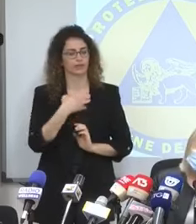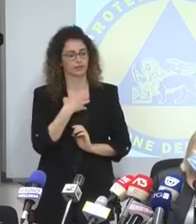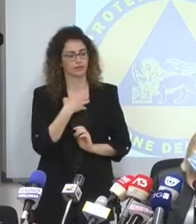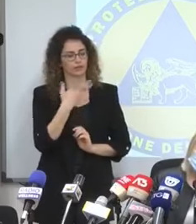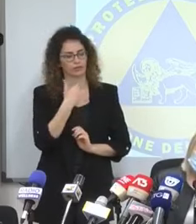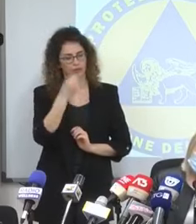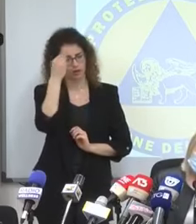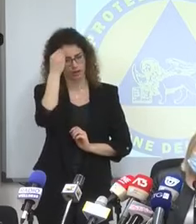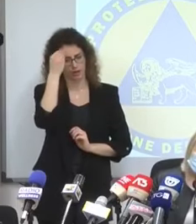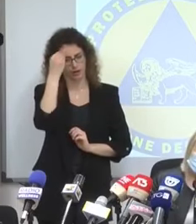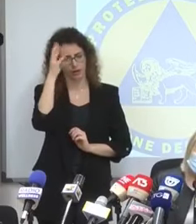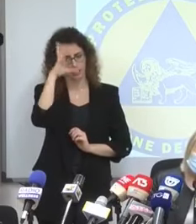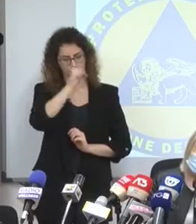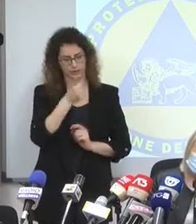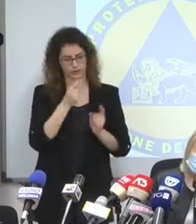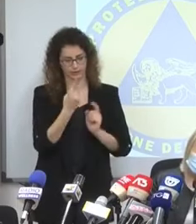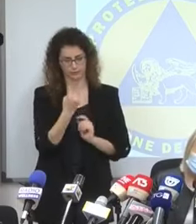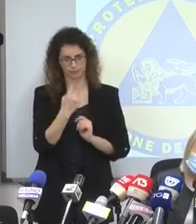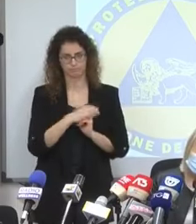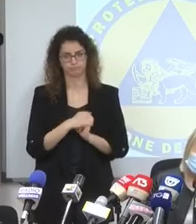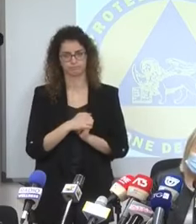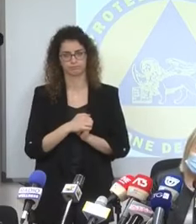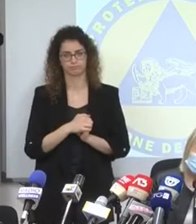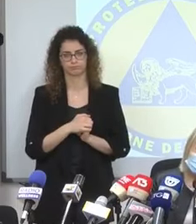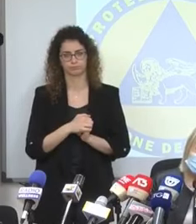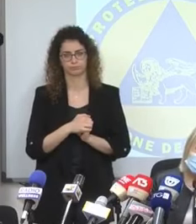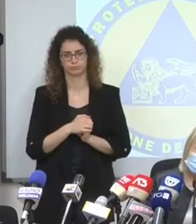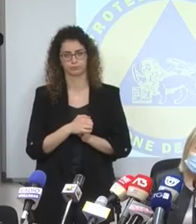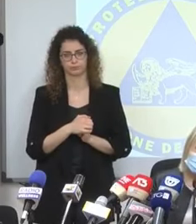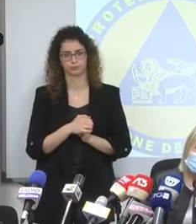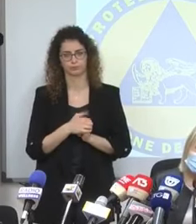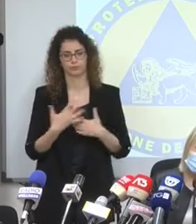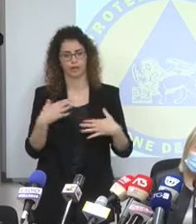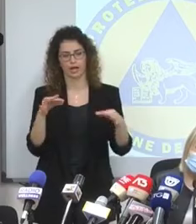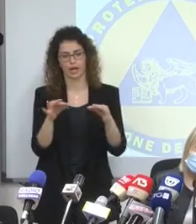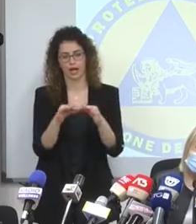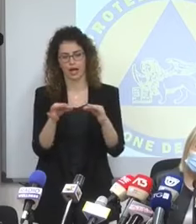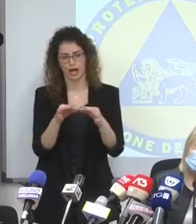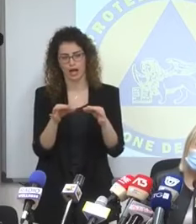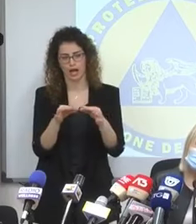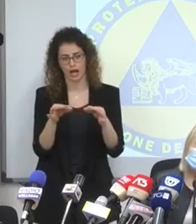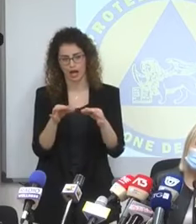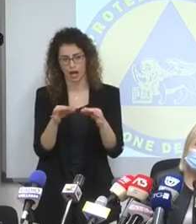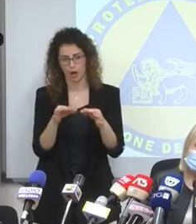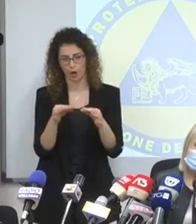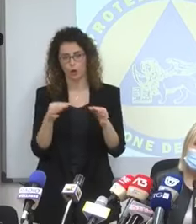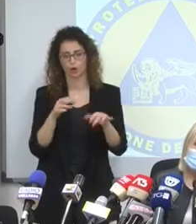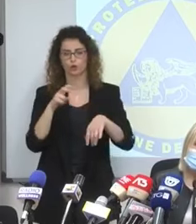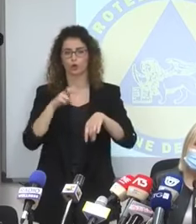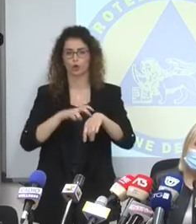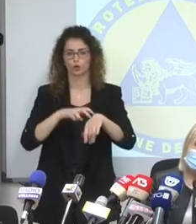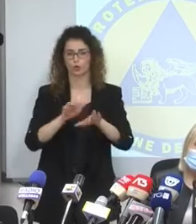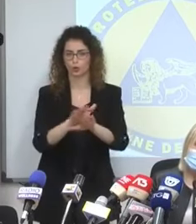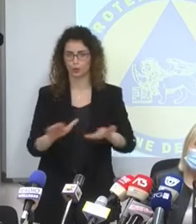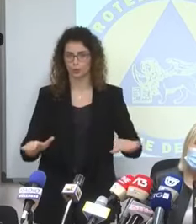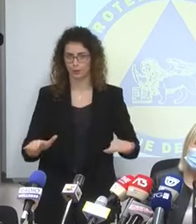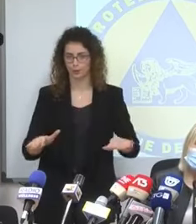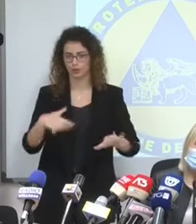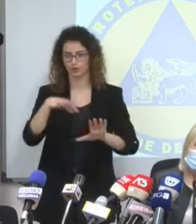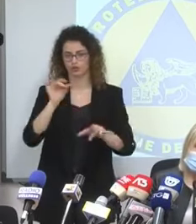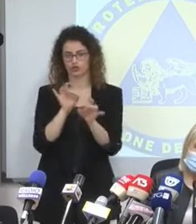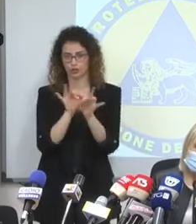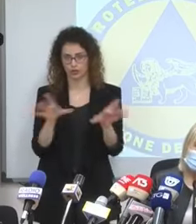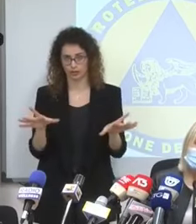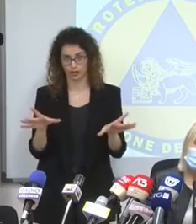Assessore, volevo capire una cosa, se c'è l'accordo anche con i pediatri di libera scelta per le